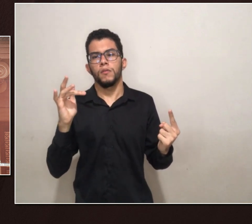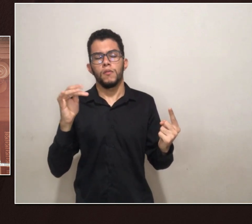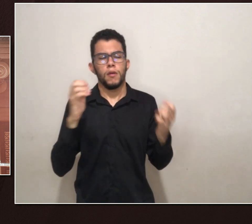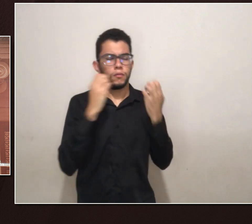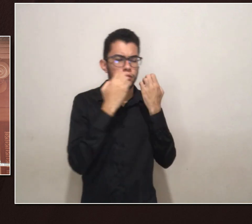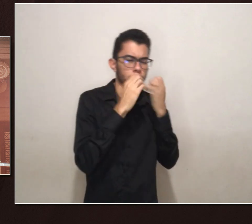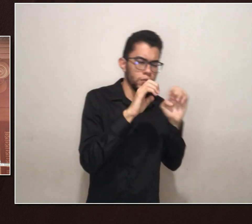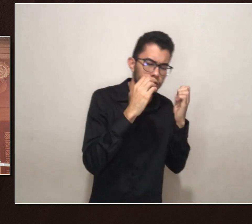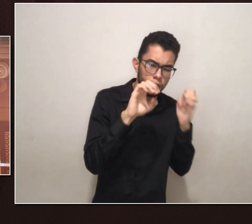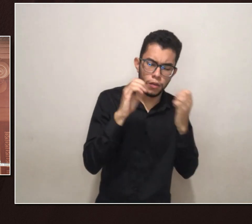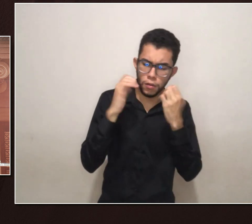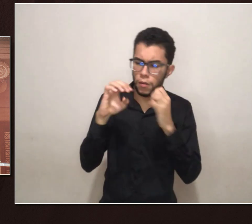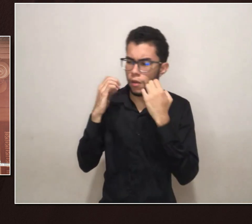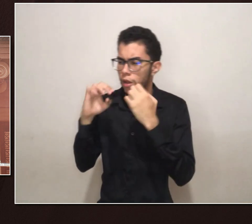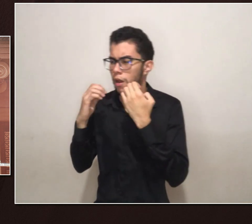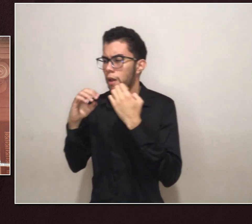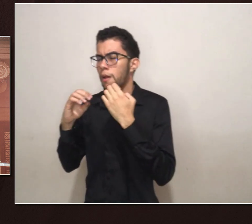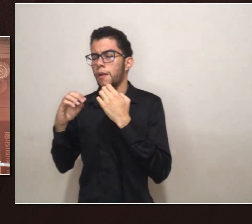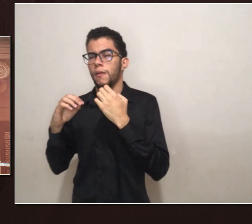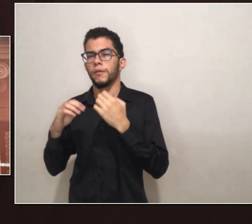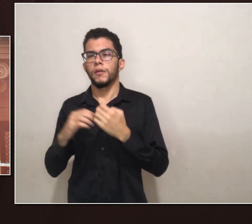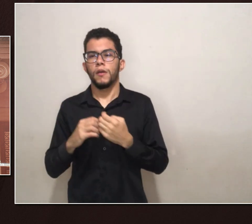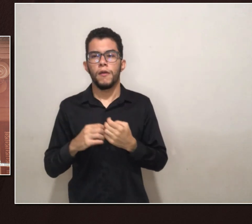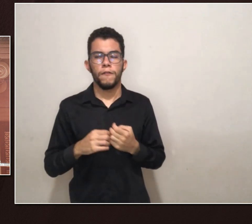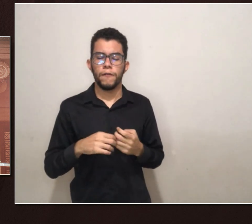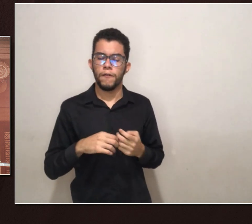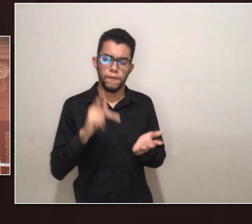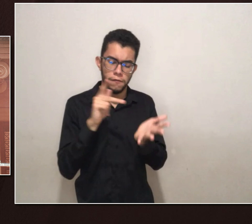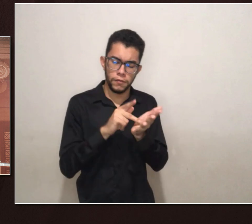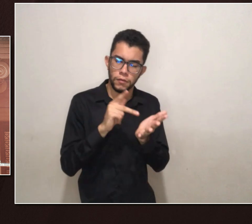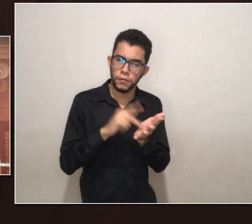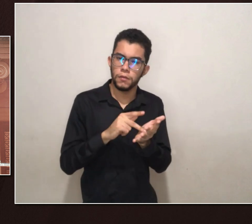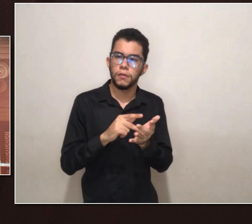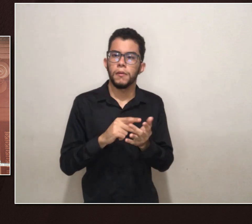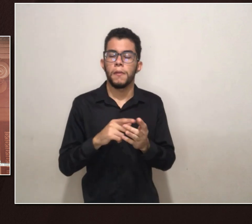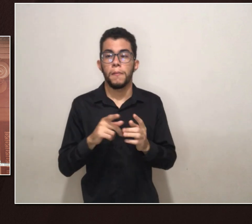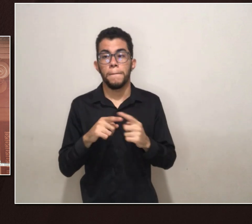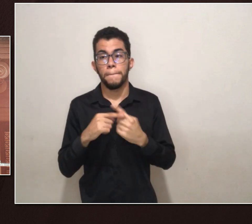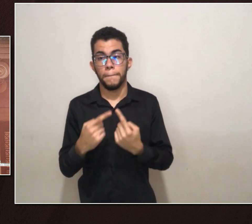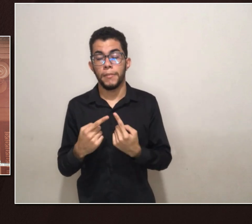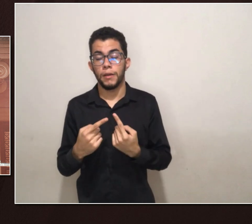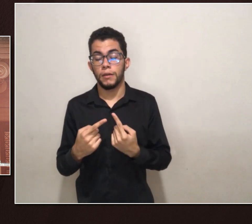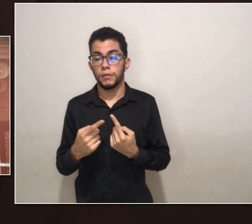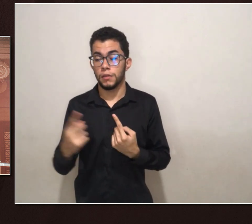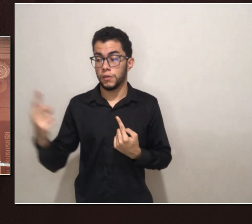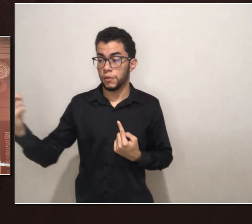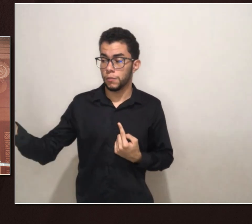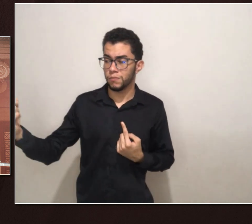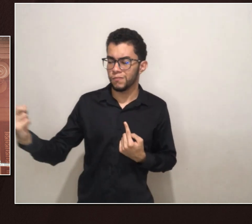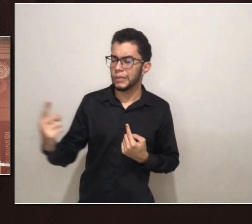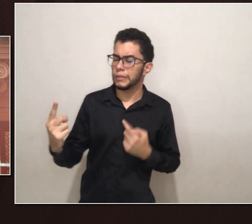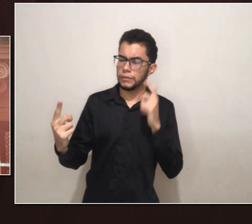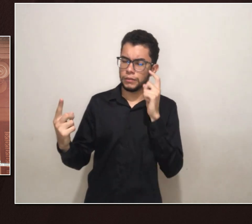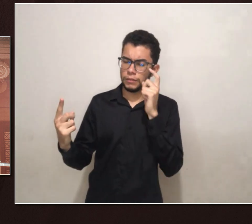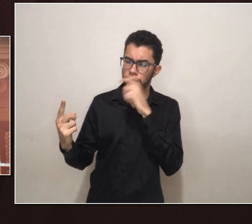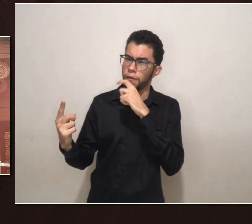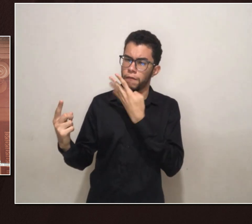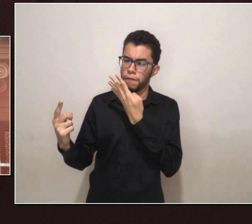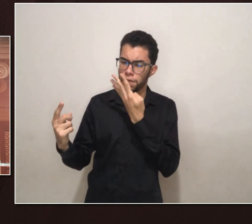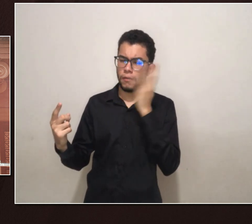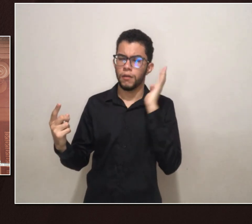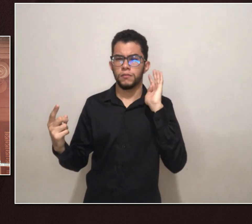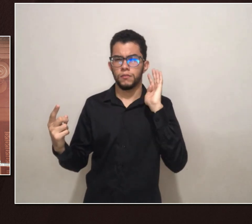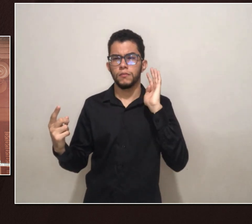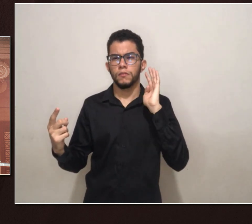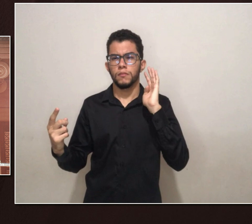de uma maneira sincera, genuína. Aí, né, vem outros que, né, que Paulo fala, acho que